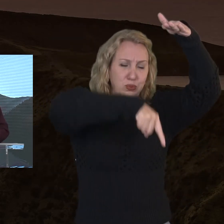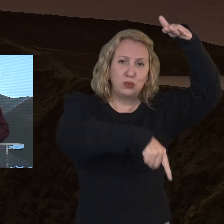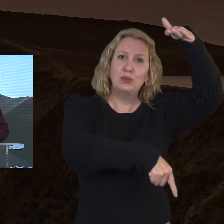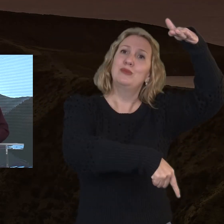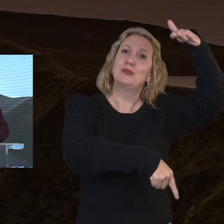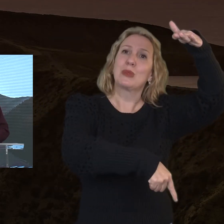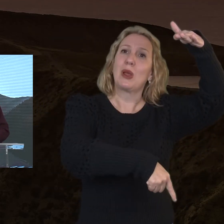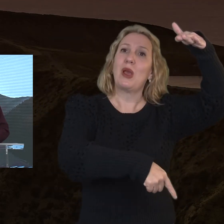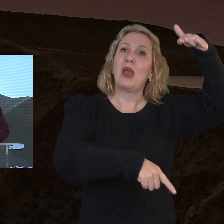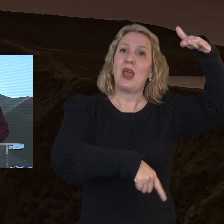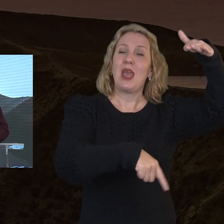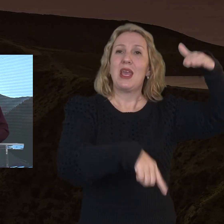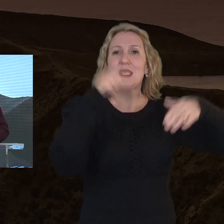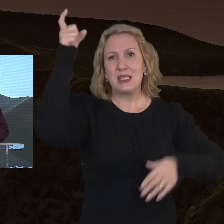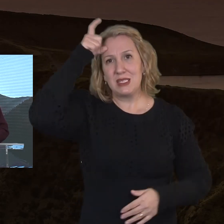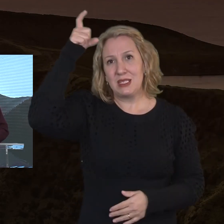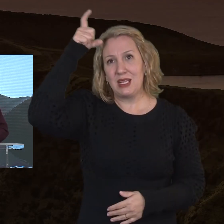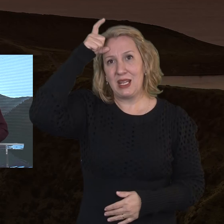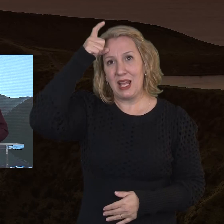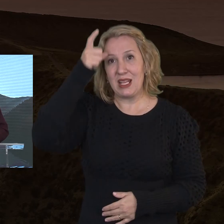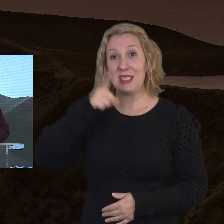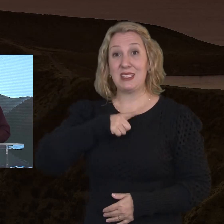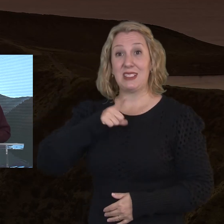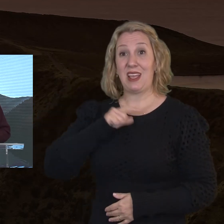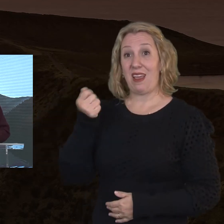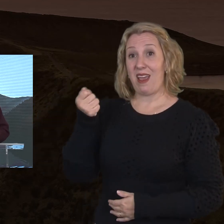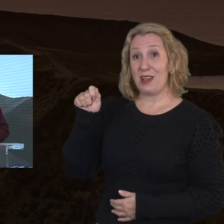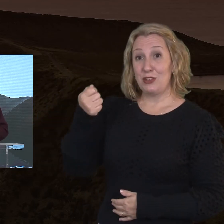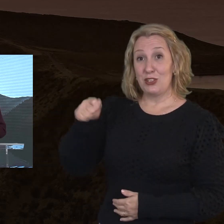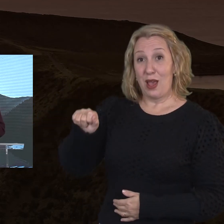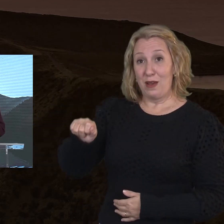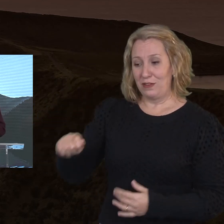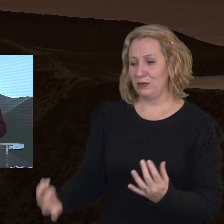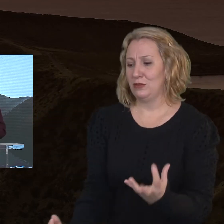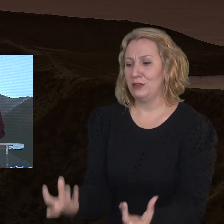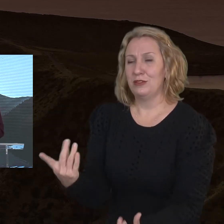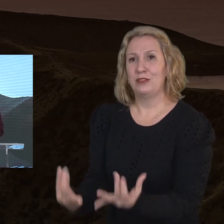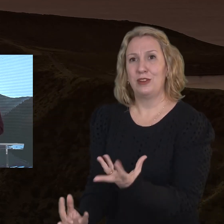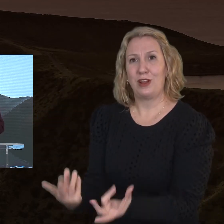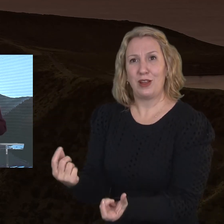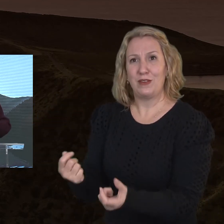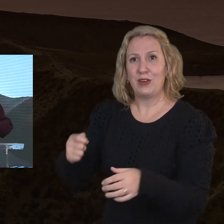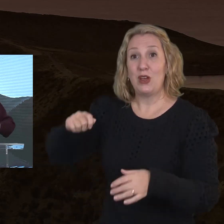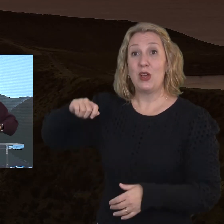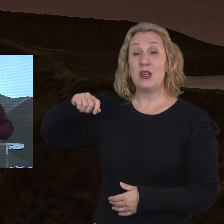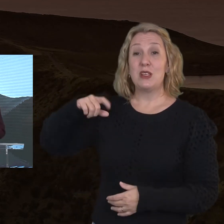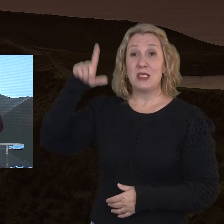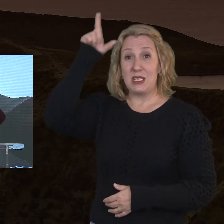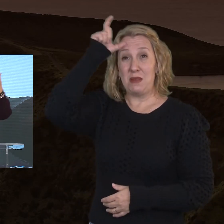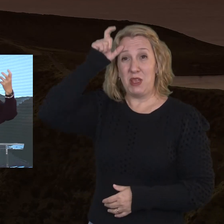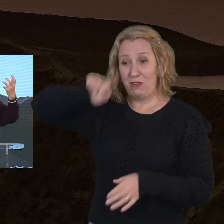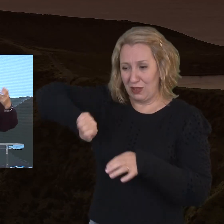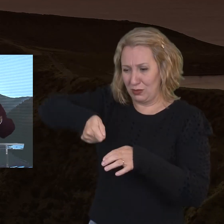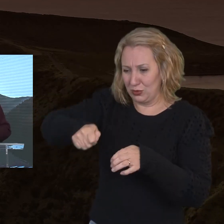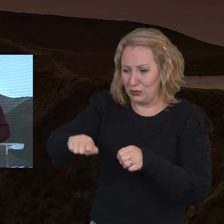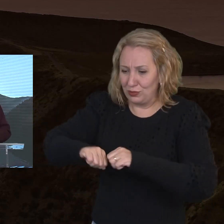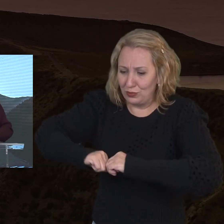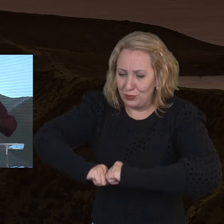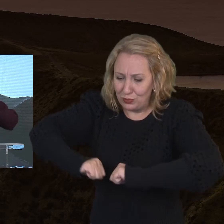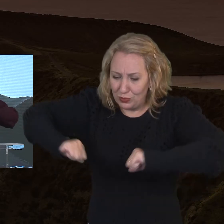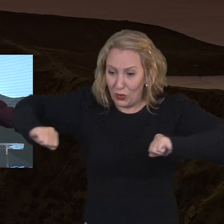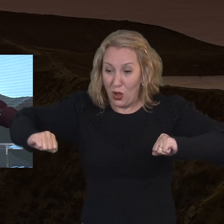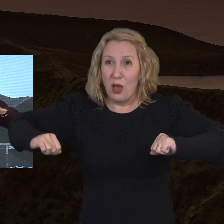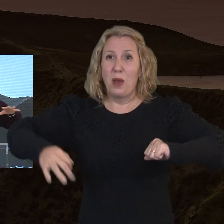ele é satanás ter que tem na mão a chave do abismo ele vai abrir o abismo e todos os demônios são abismo fundo do mar vão sair